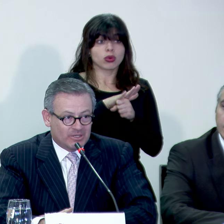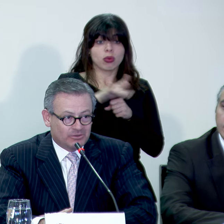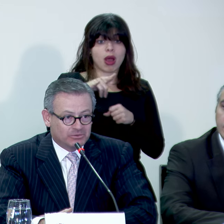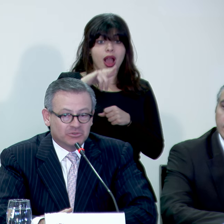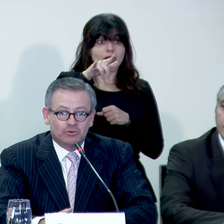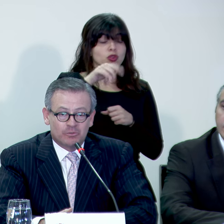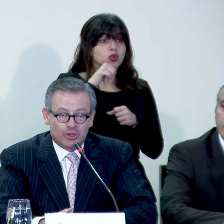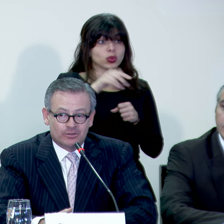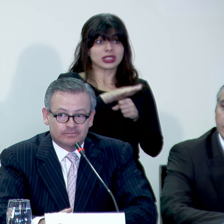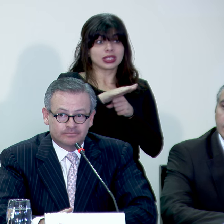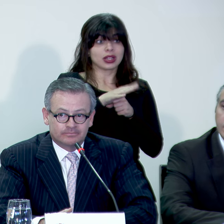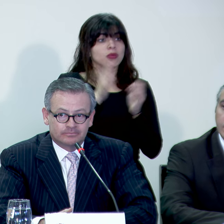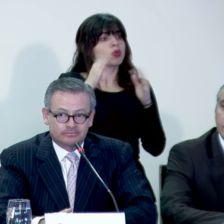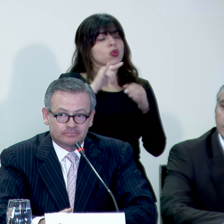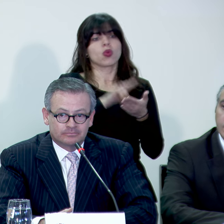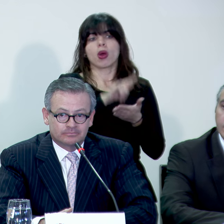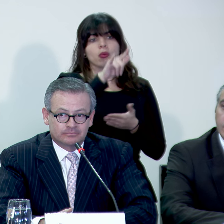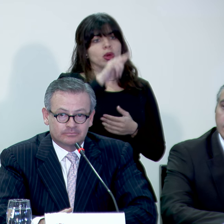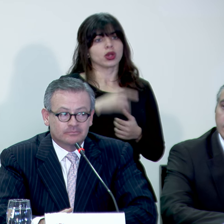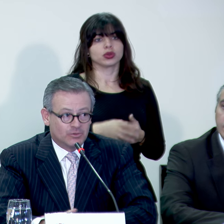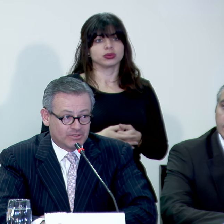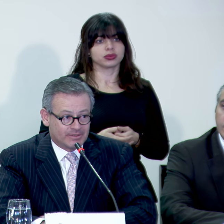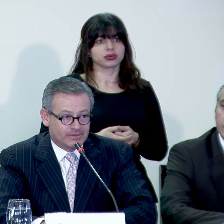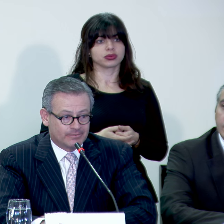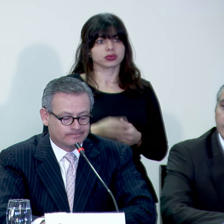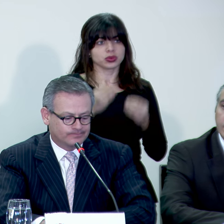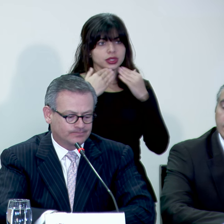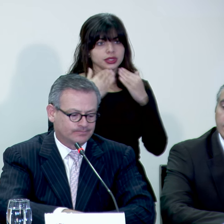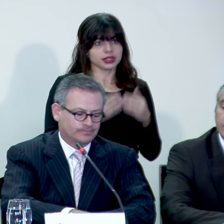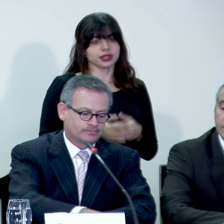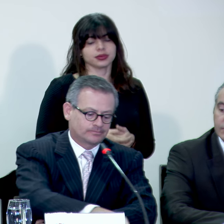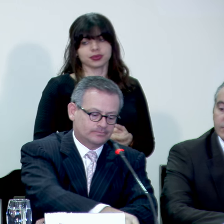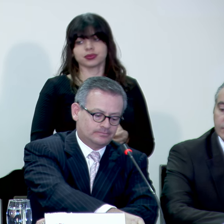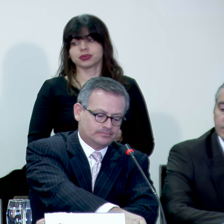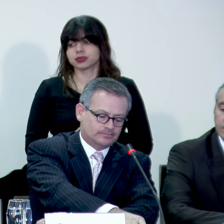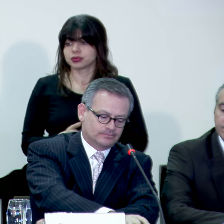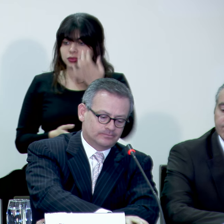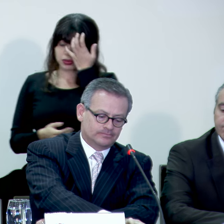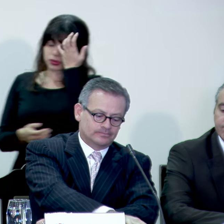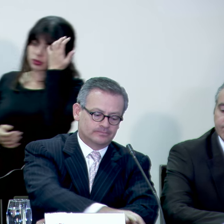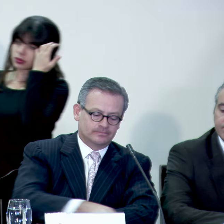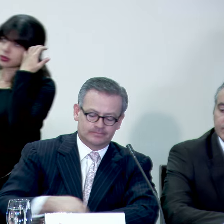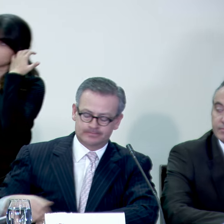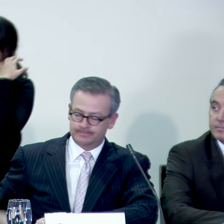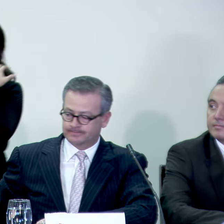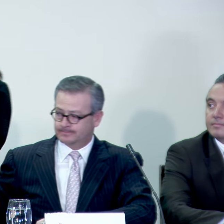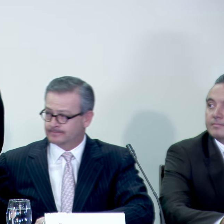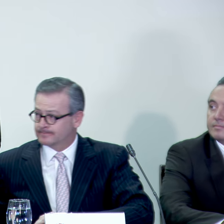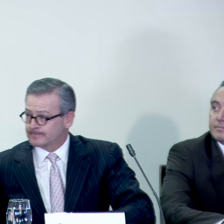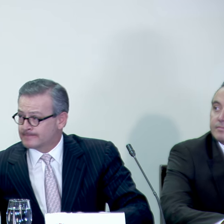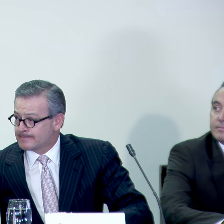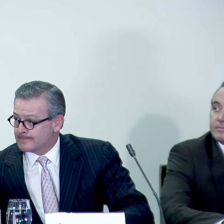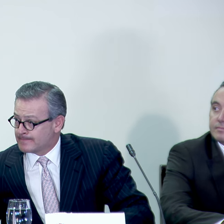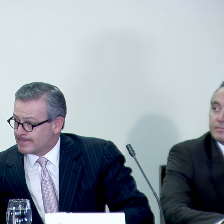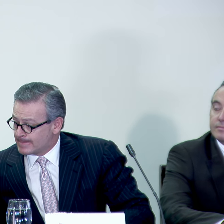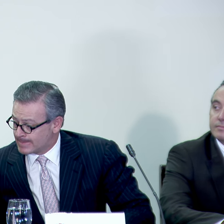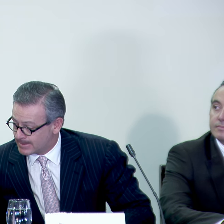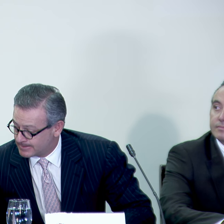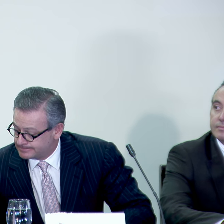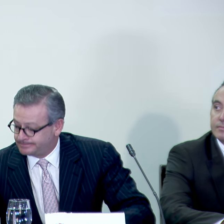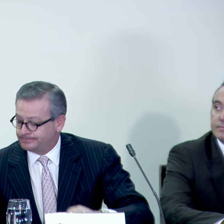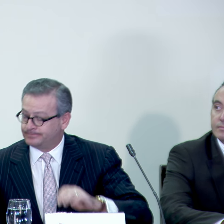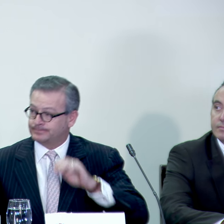avión completo, no hay vuelo. Muchas gracias. Muchísimas gracias al señor canciller por esta